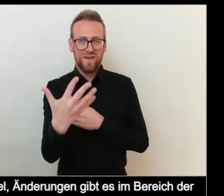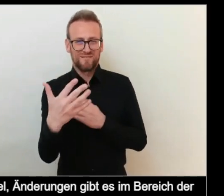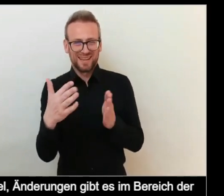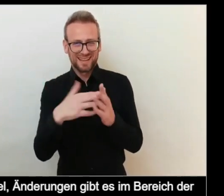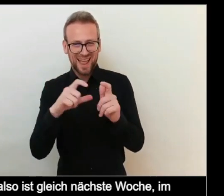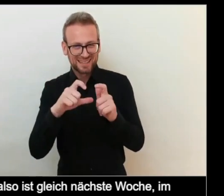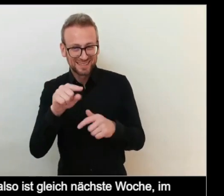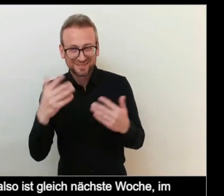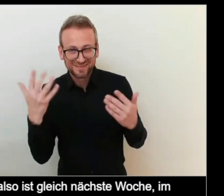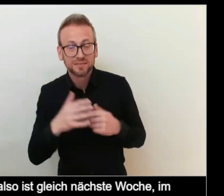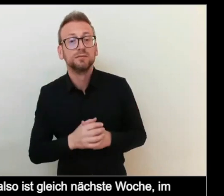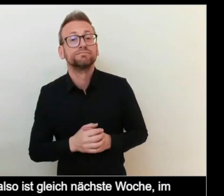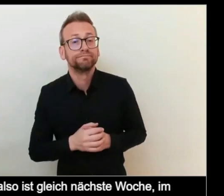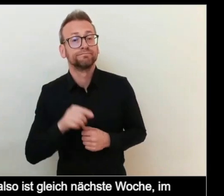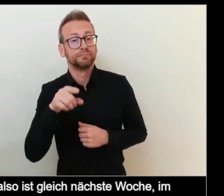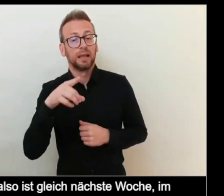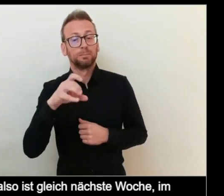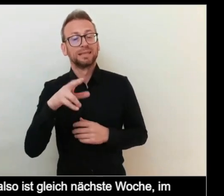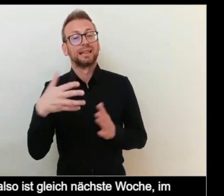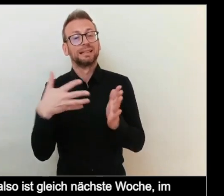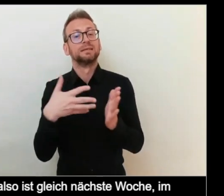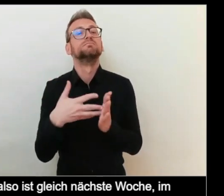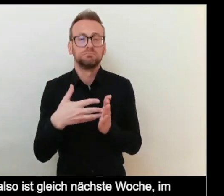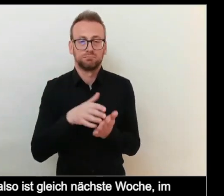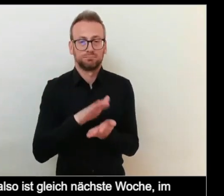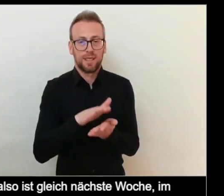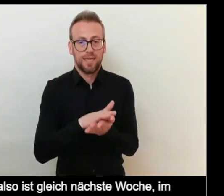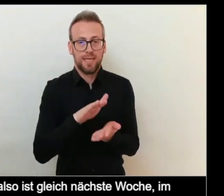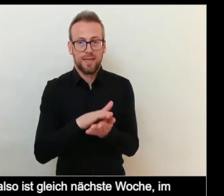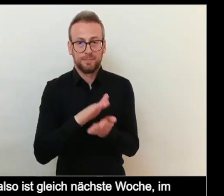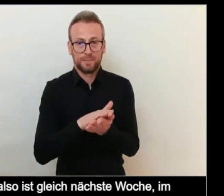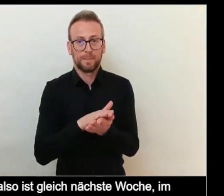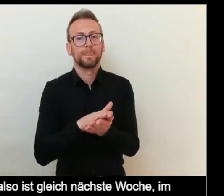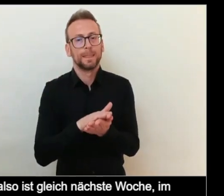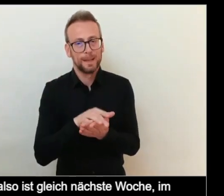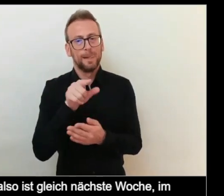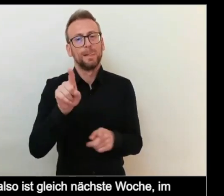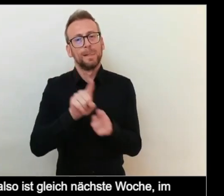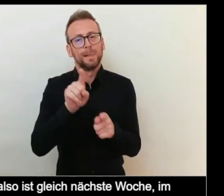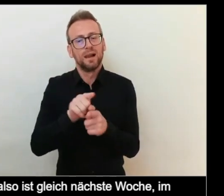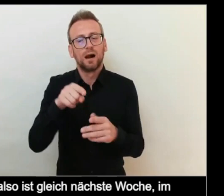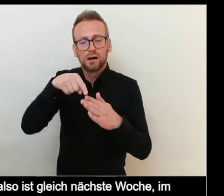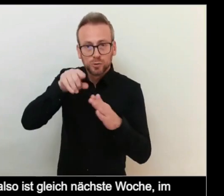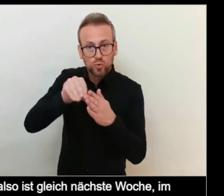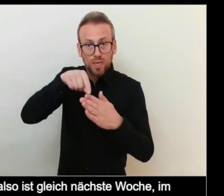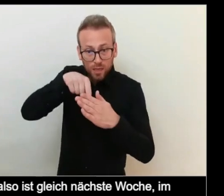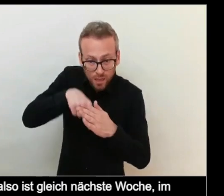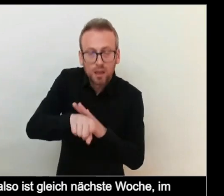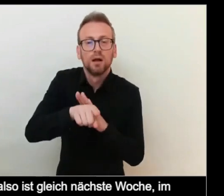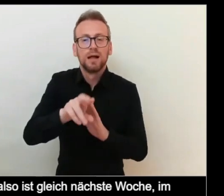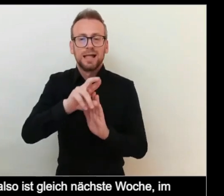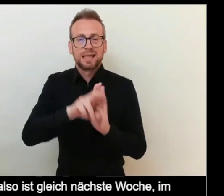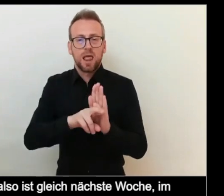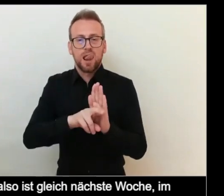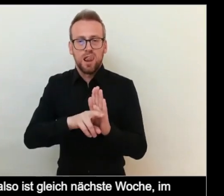2G- und 3G-Regeln betrifft oder zum Beispiel 2G plus in der Diskothek. Wir werden darüber hinaus Schule und Kita im Übrigen